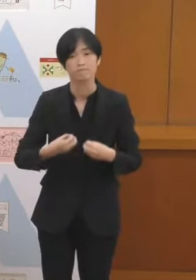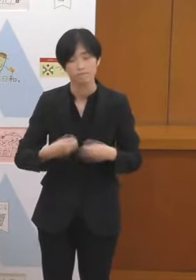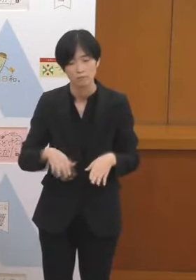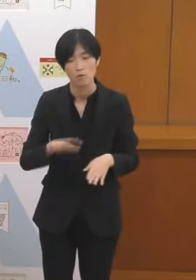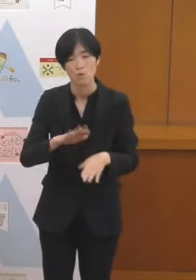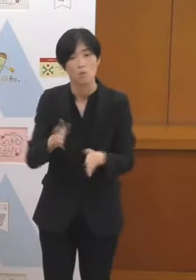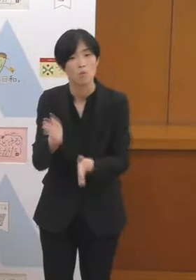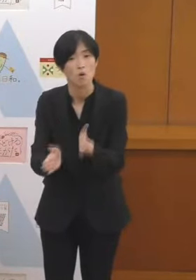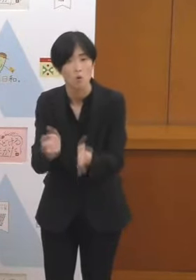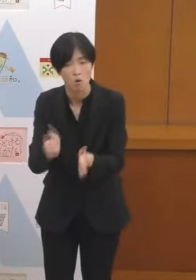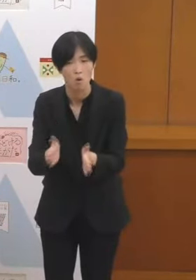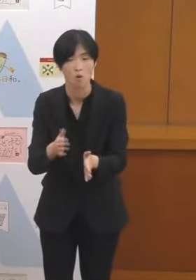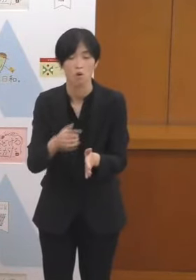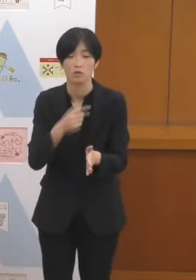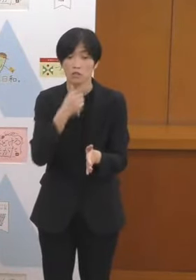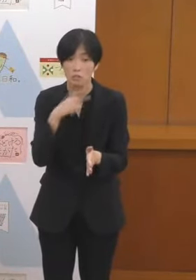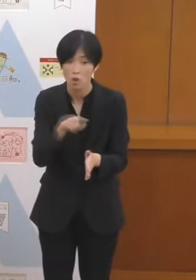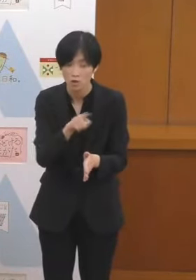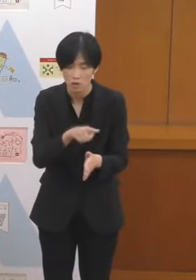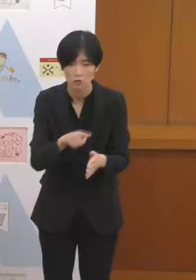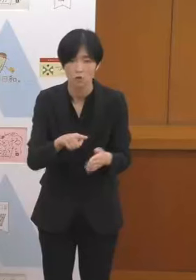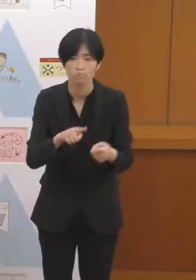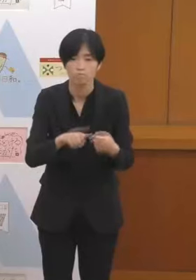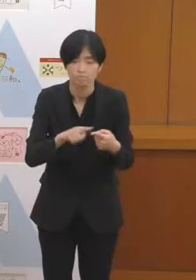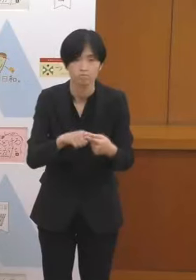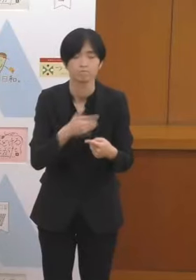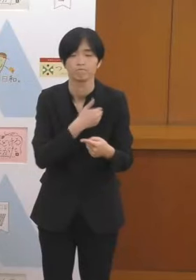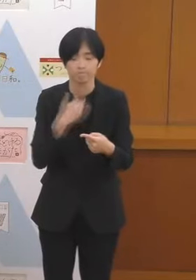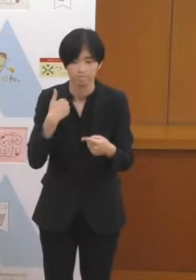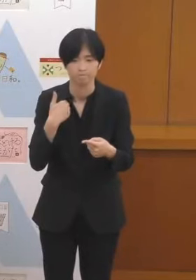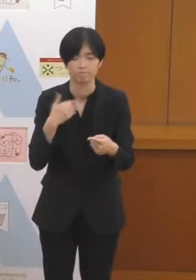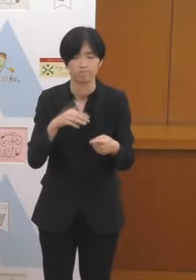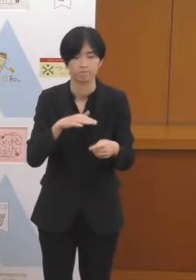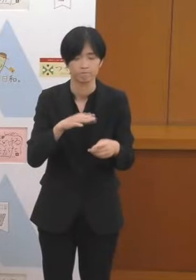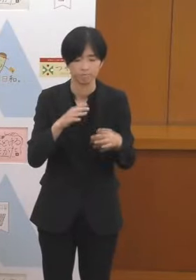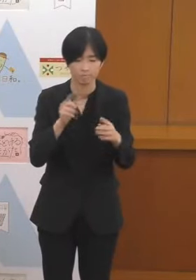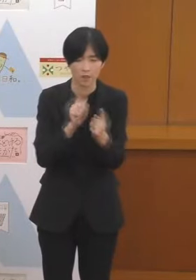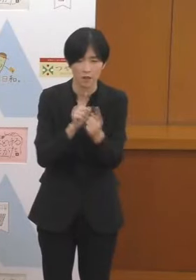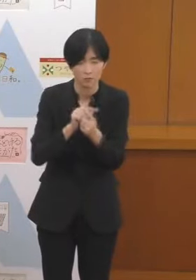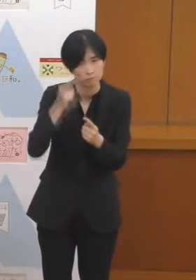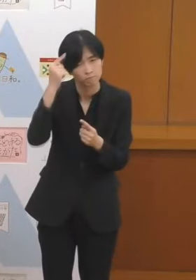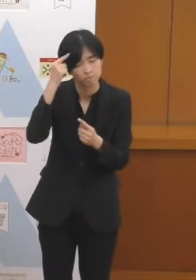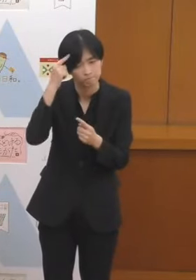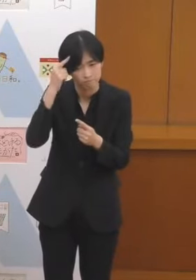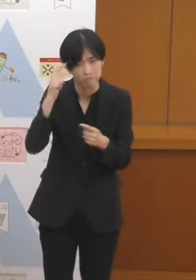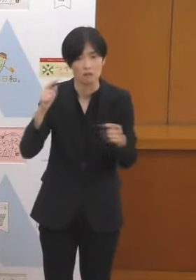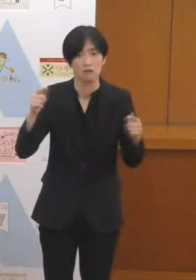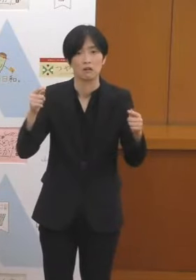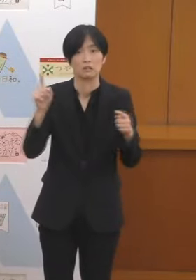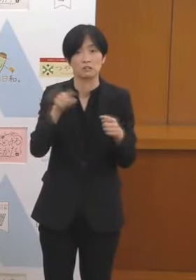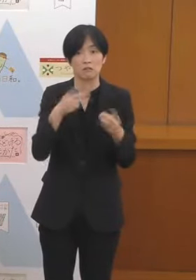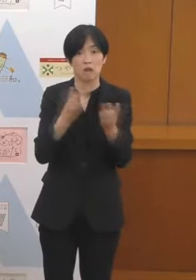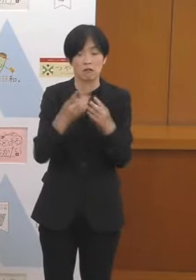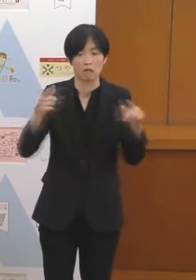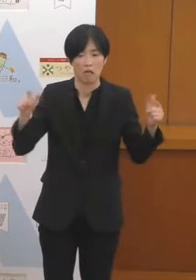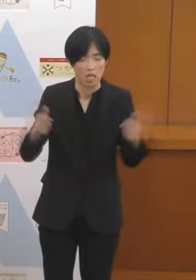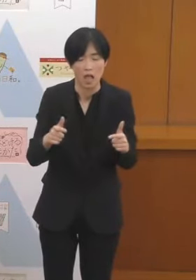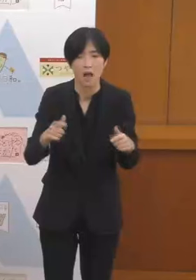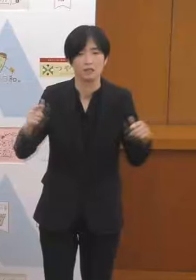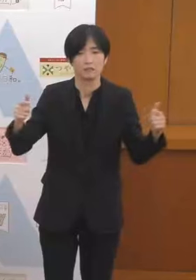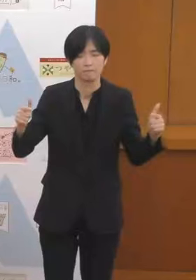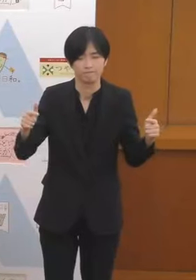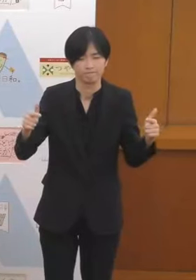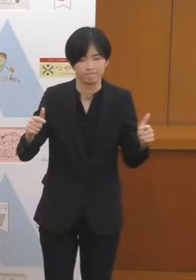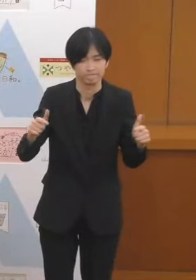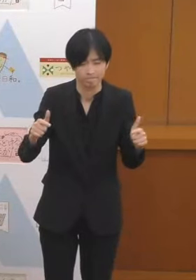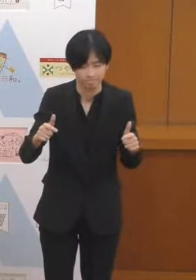叶える総合的な少子化対策にも注力し人口現象のスピードの緩和に向けて粘り強く取り組ん